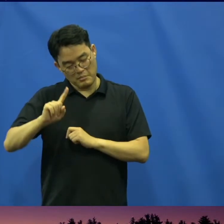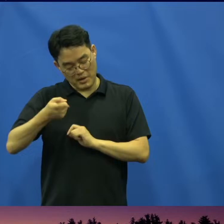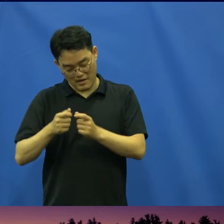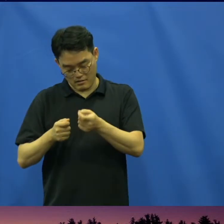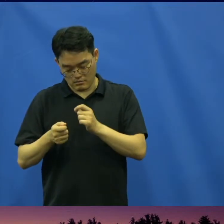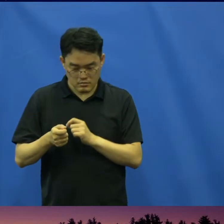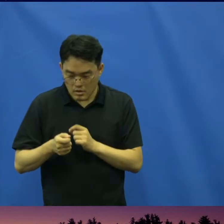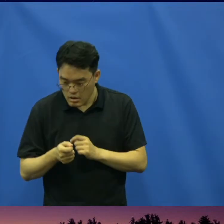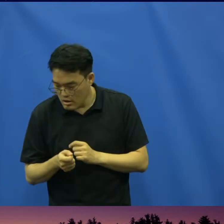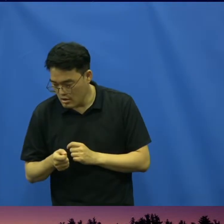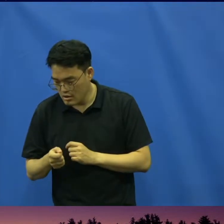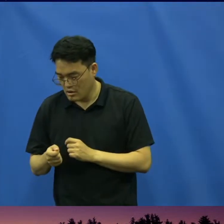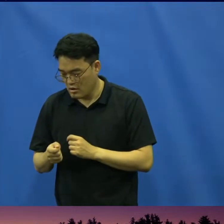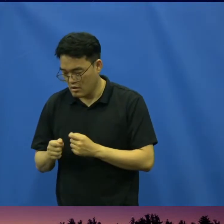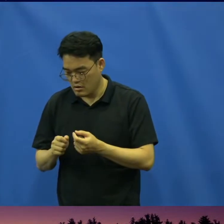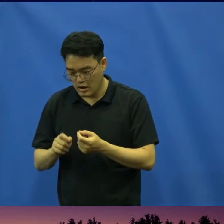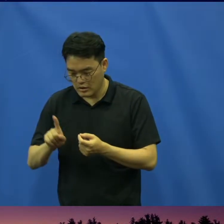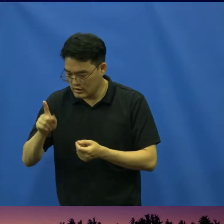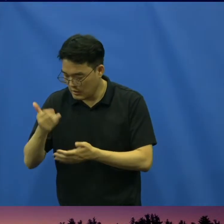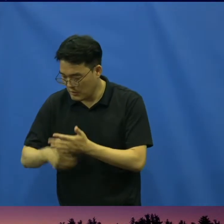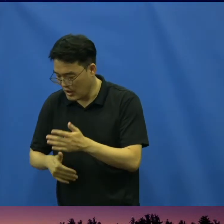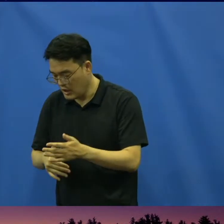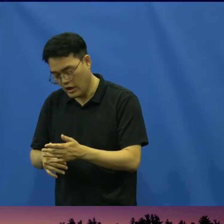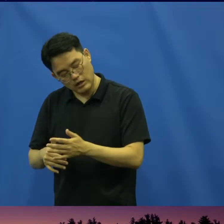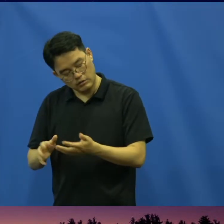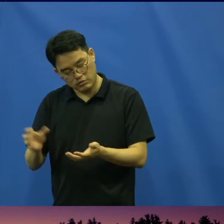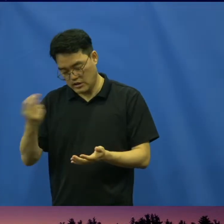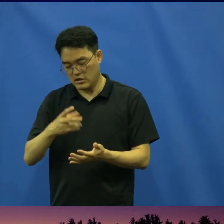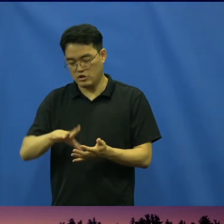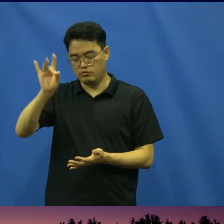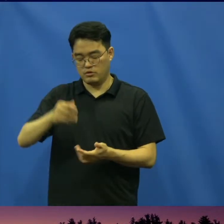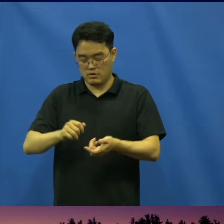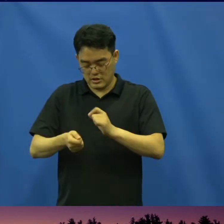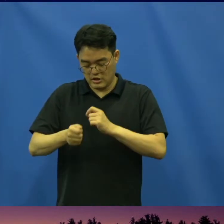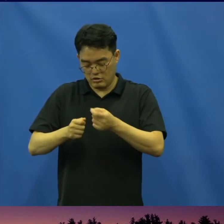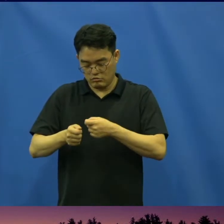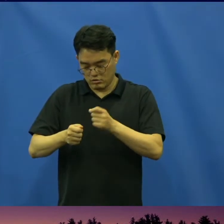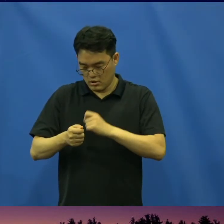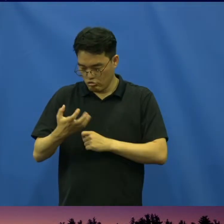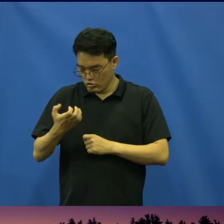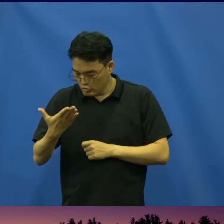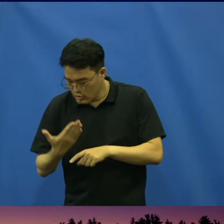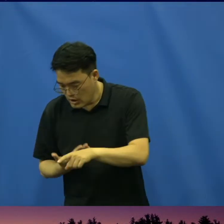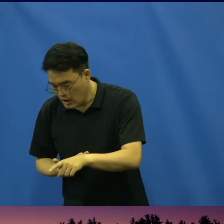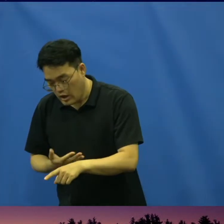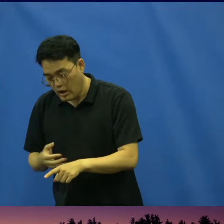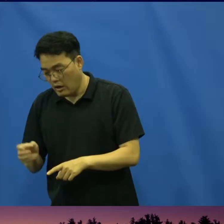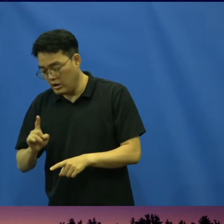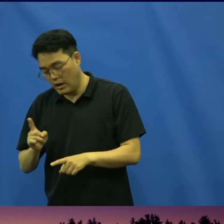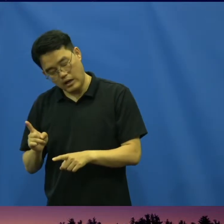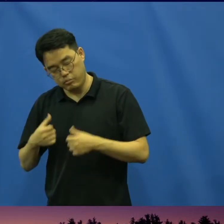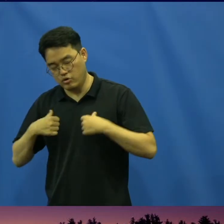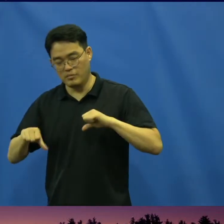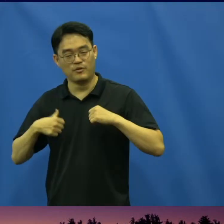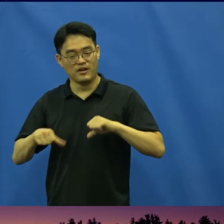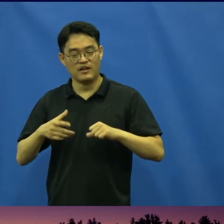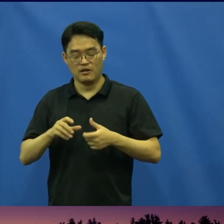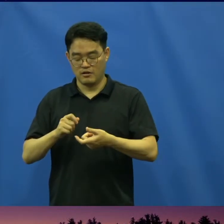하나 나와. 그 다시 세면 하나 또 모자라. 그 포기할 때가 많아. 그래서 저는 돈을 안